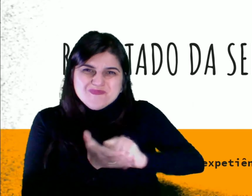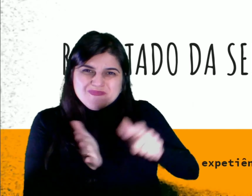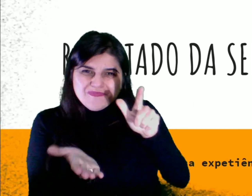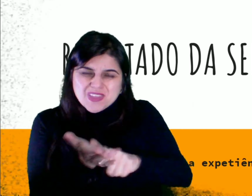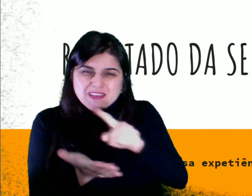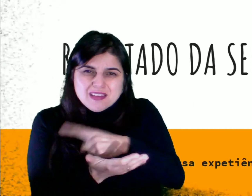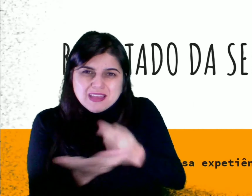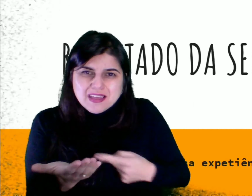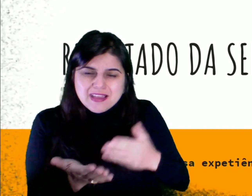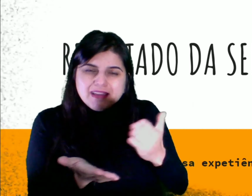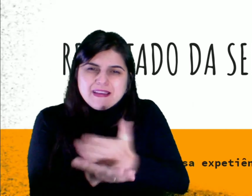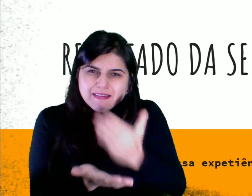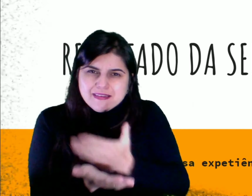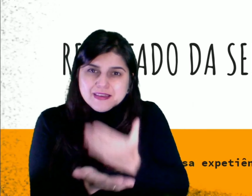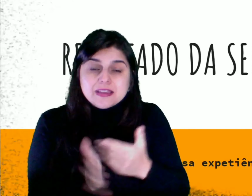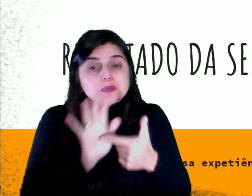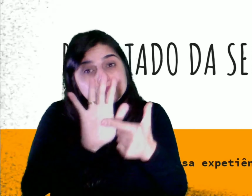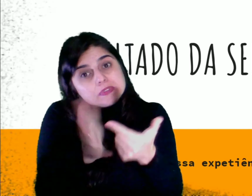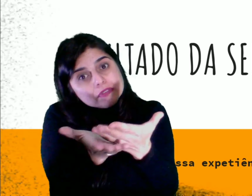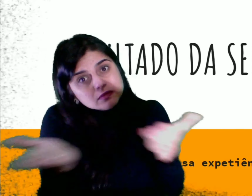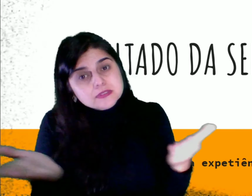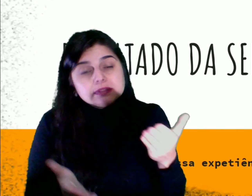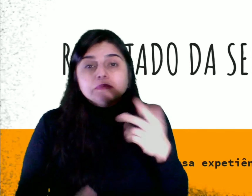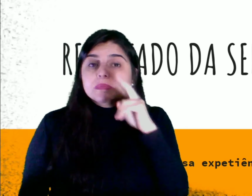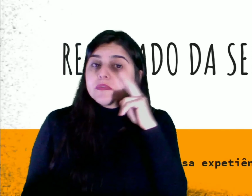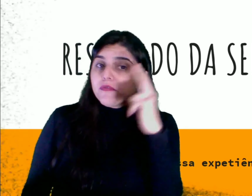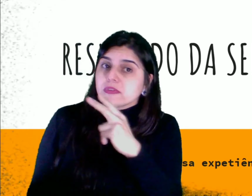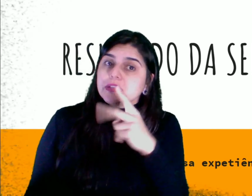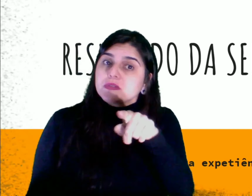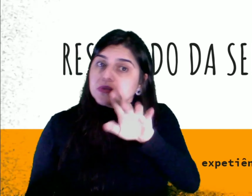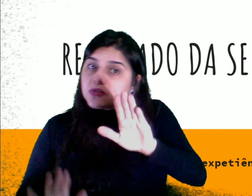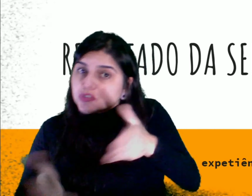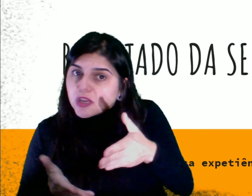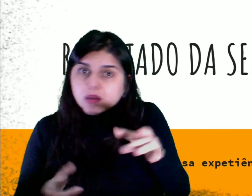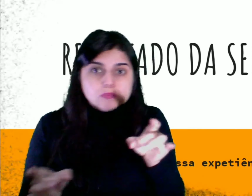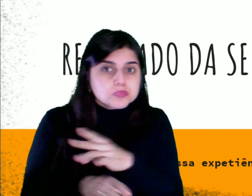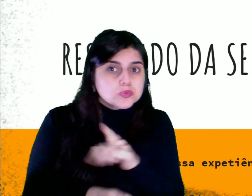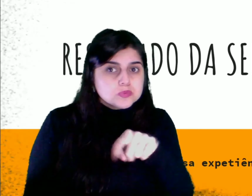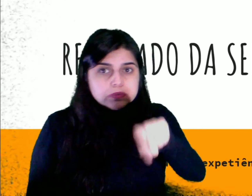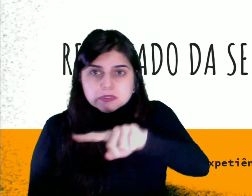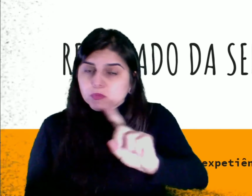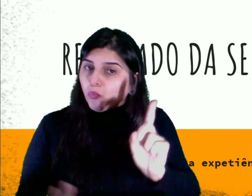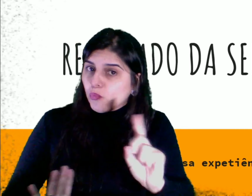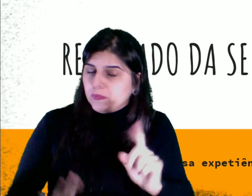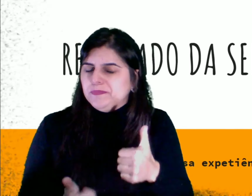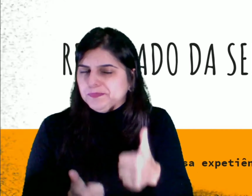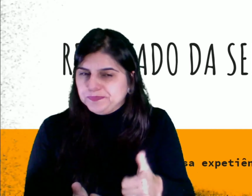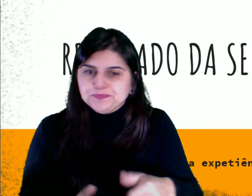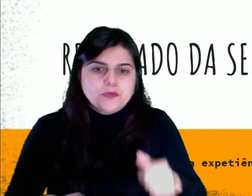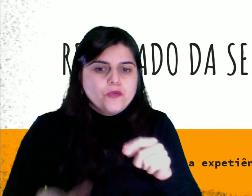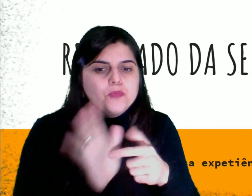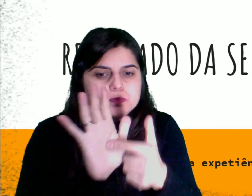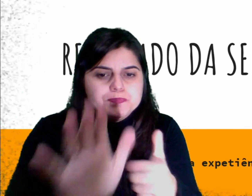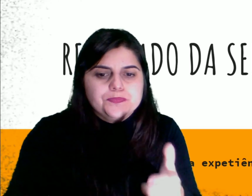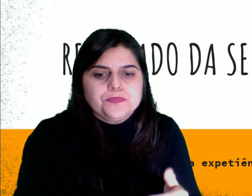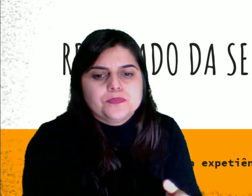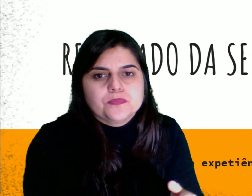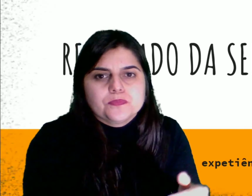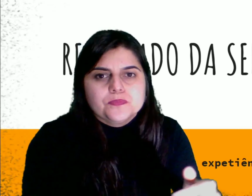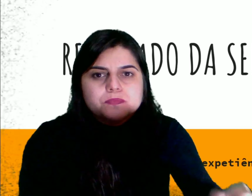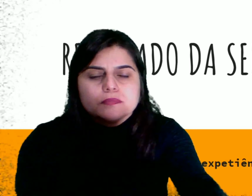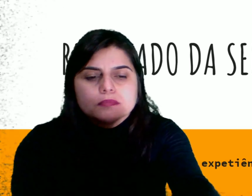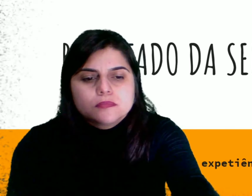Então, eu gostaria de mostrar para vocês, para finalizar, como a gente fez os registros dessa semana que se